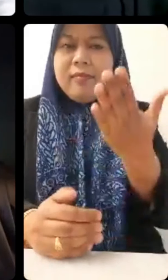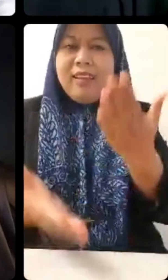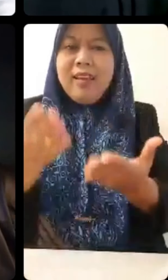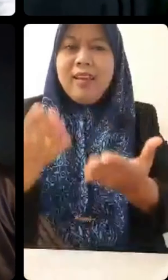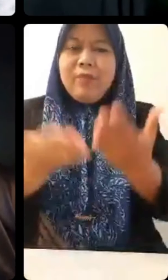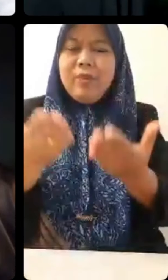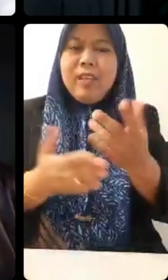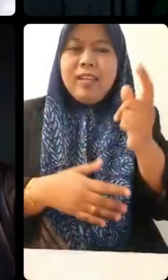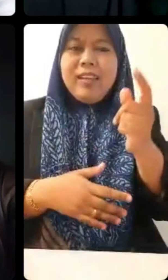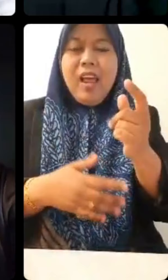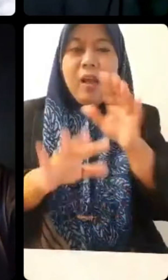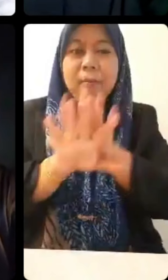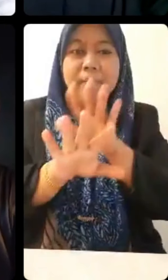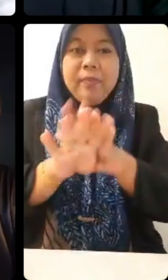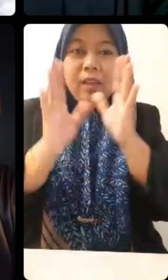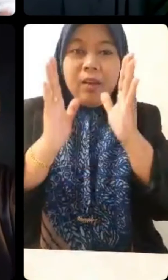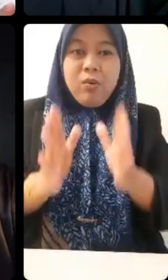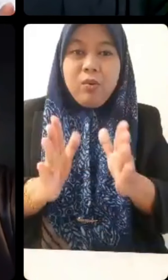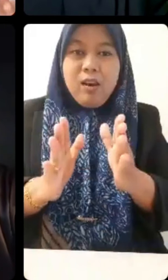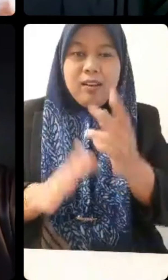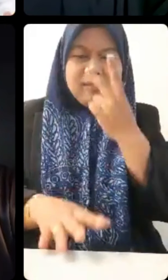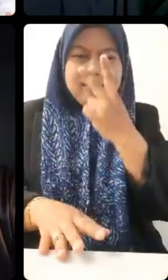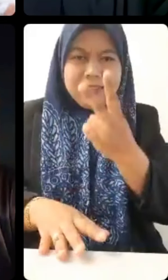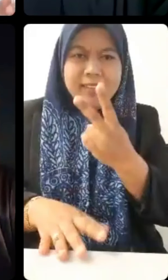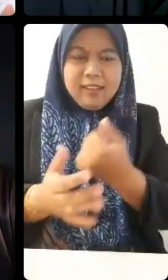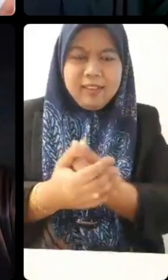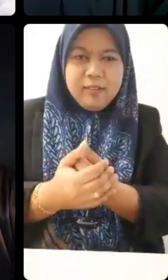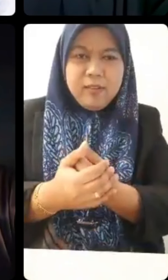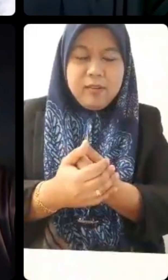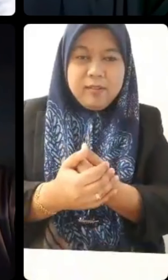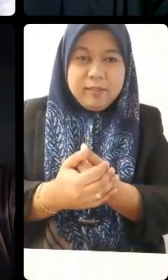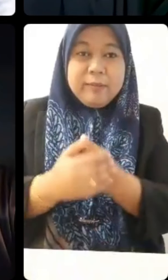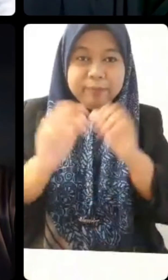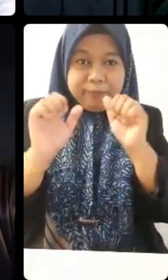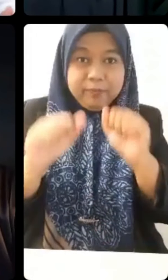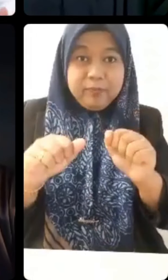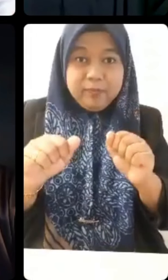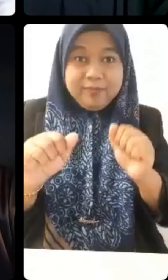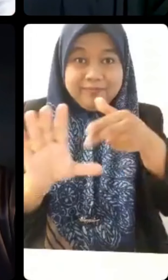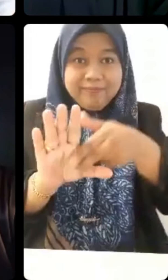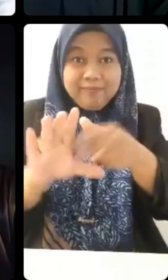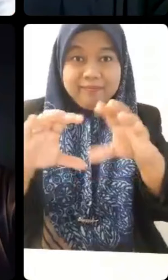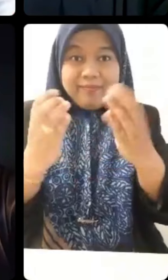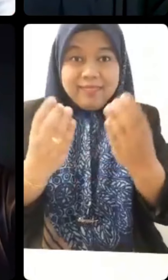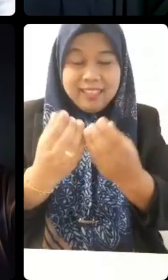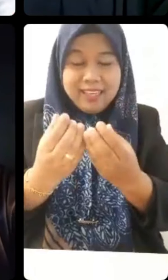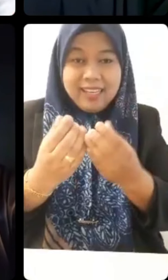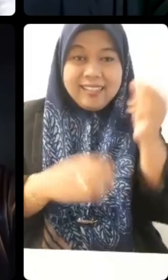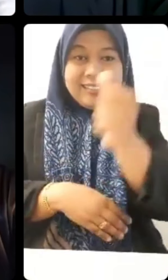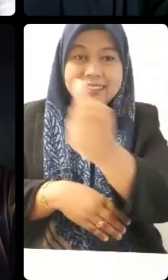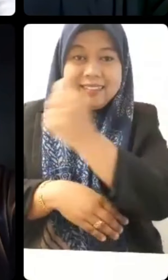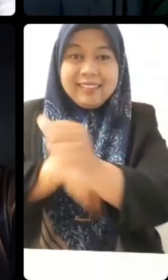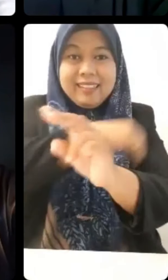boleh menyertai kelas bahasa isyarat yang terdapat di negeri masing-masing.